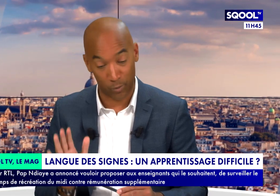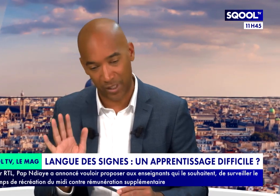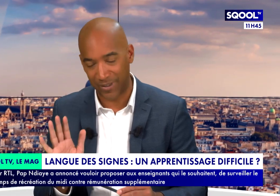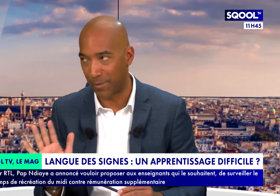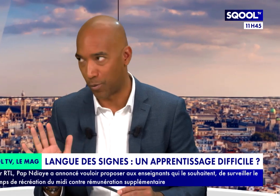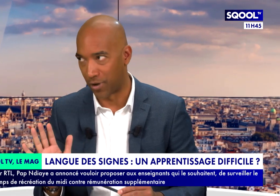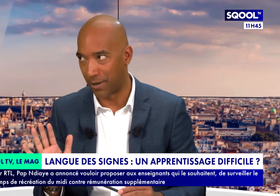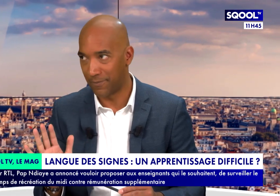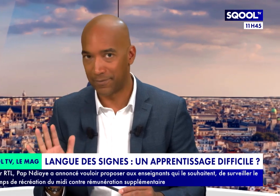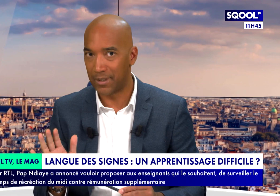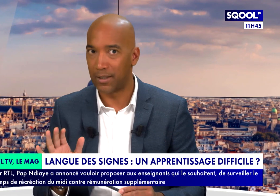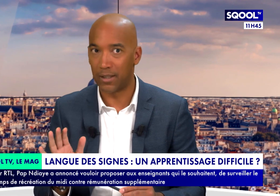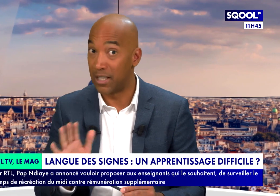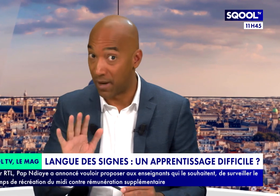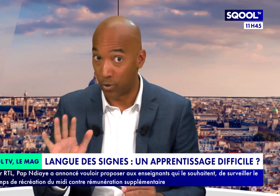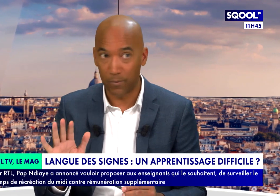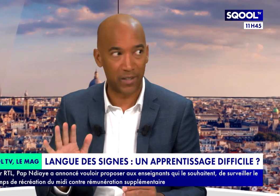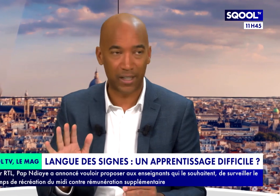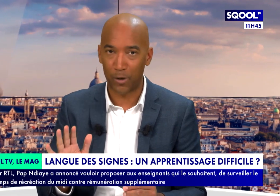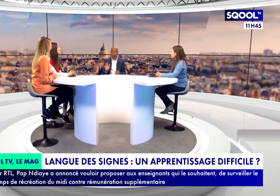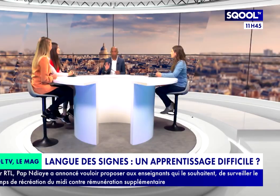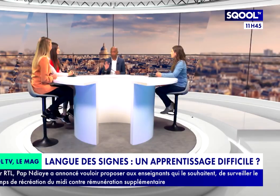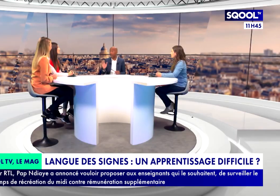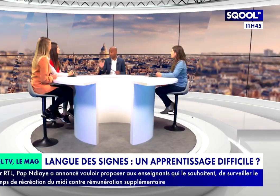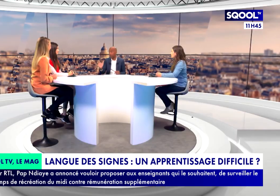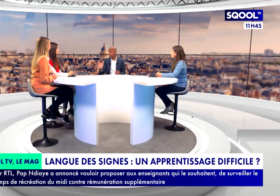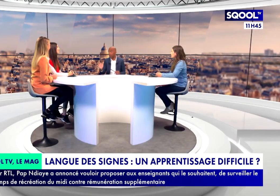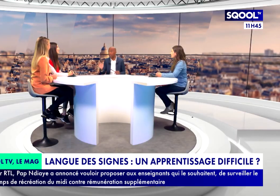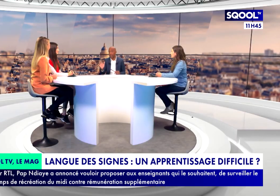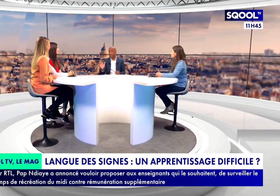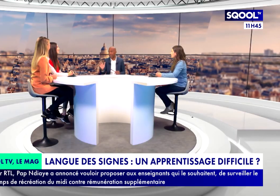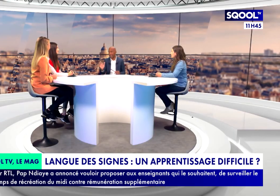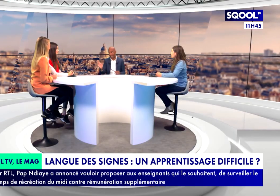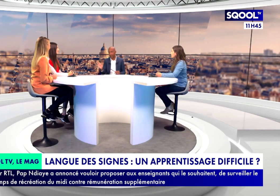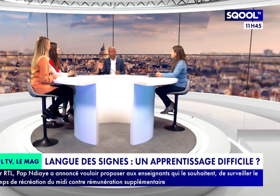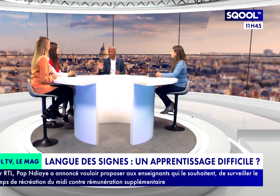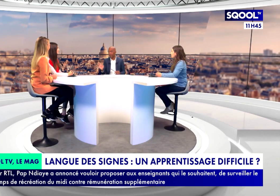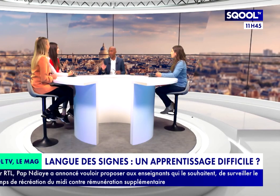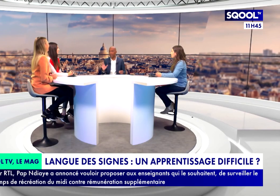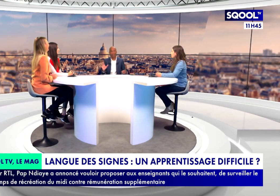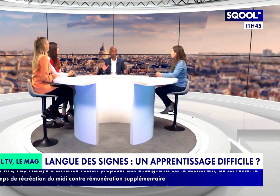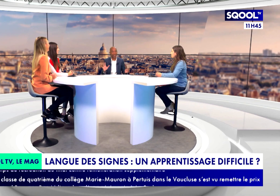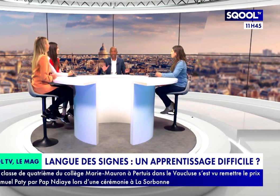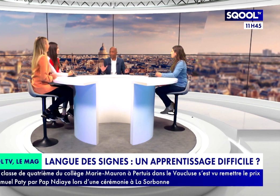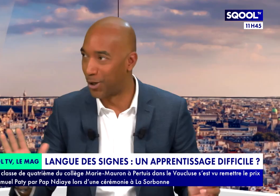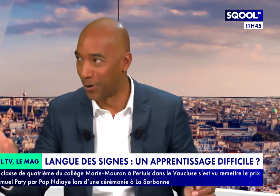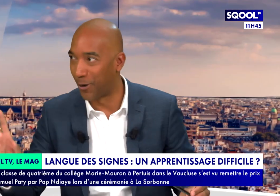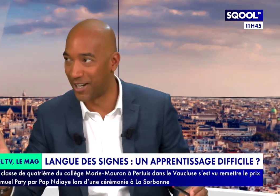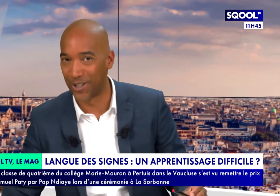Bon, il se fait très bien comprendre, là. Il ne pas un mot, mais il fait très bien comprendre, avec justement ses gestes et ses cris. Je crois que je